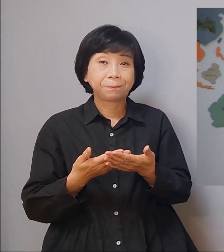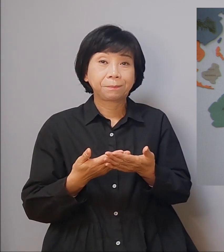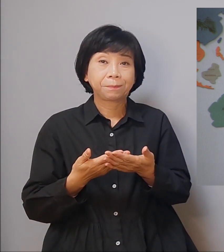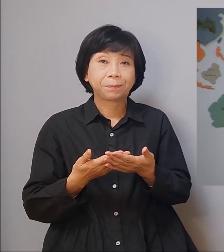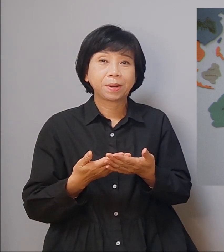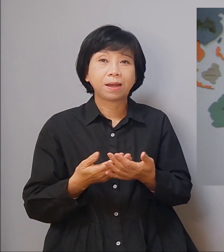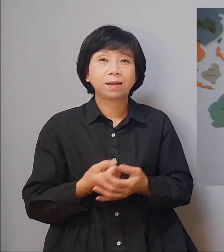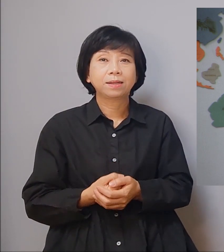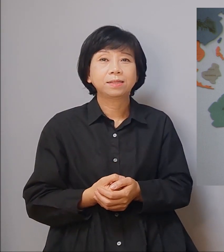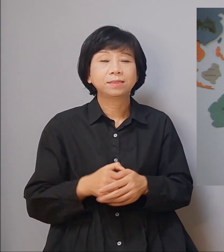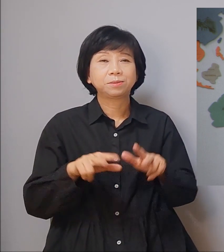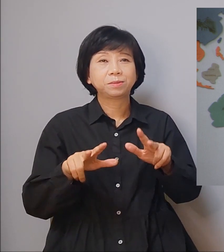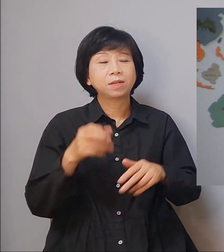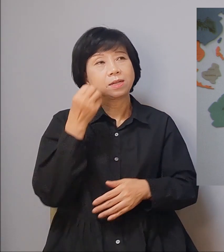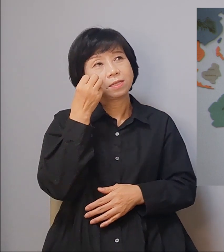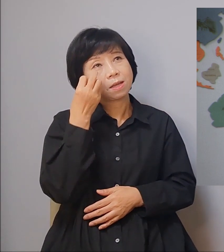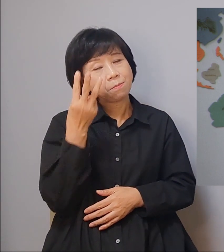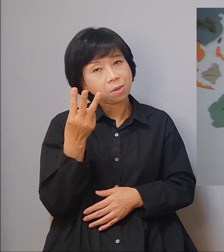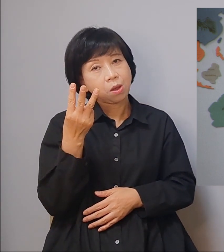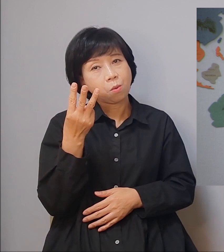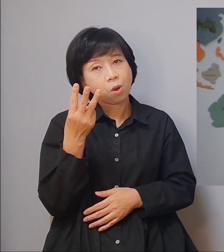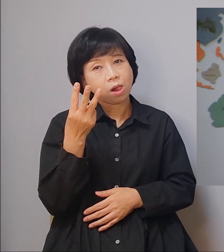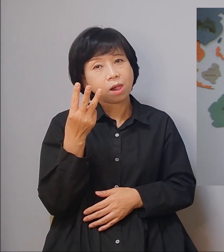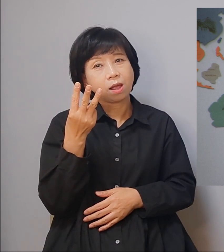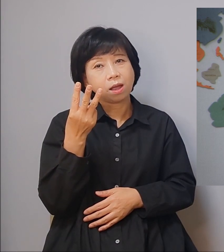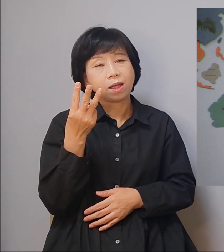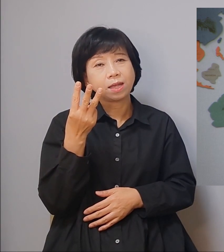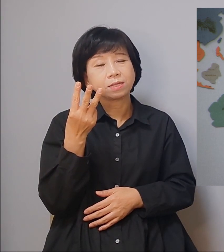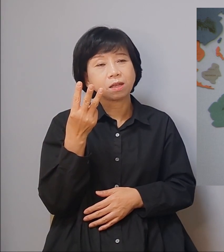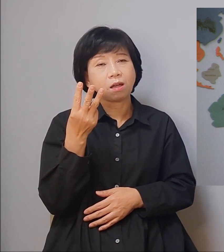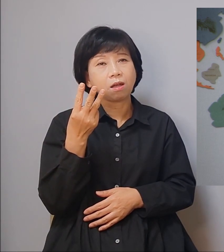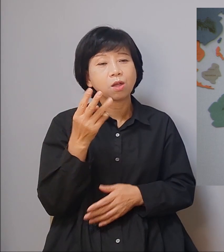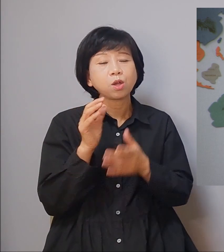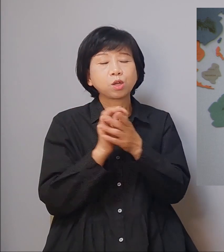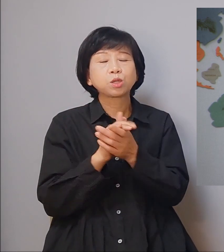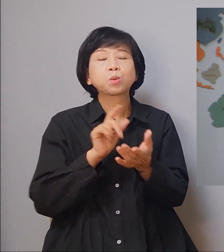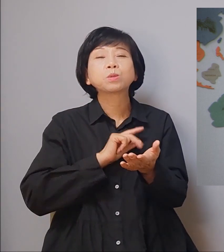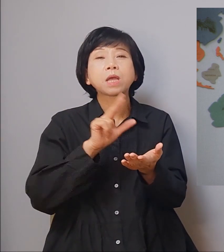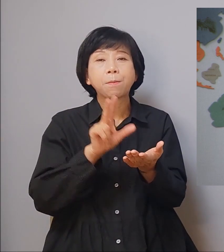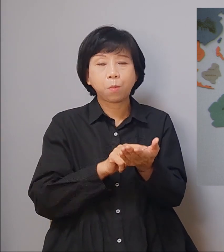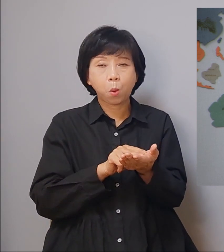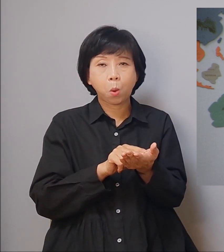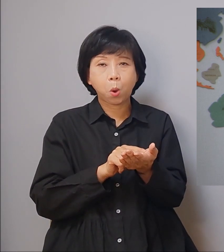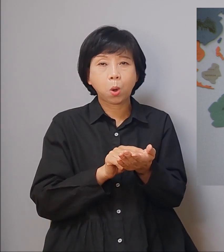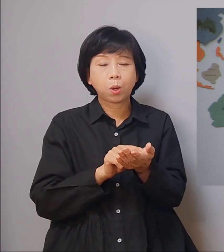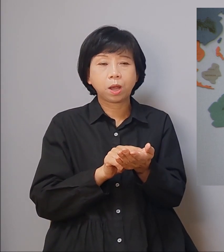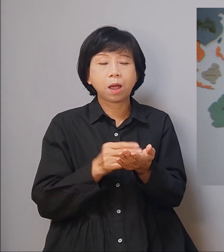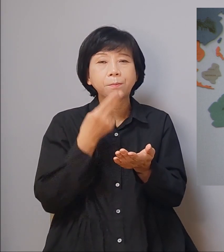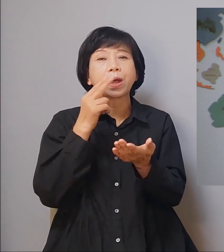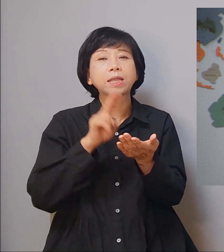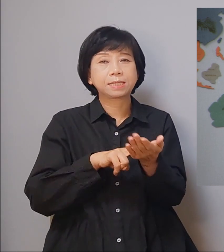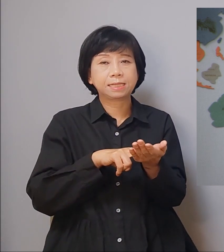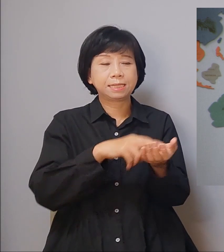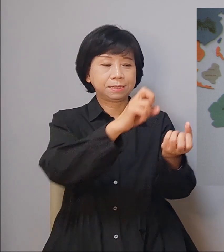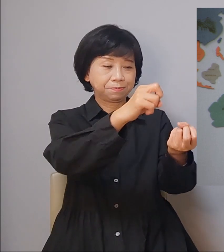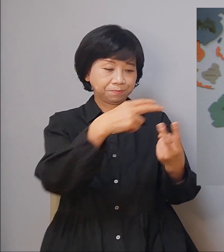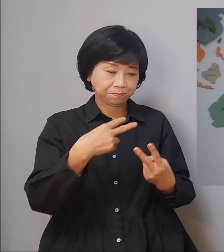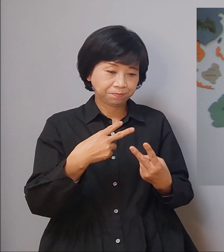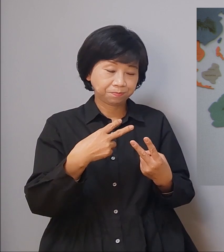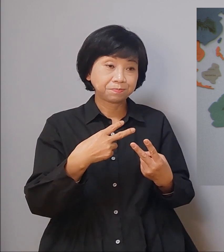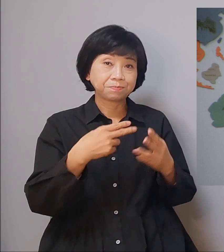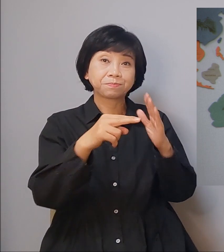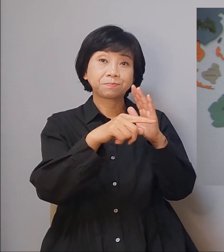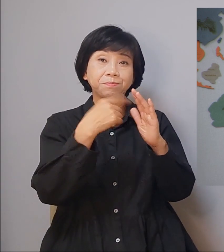이제 그쪽에서 알아서 또 교회 이메일로 또 기도 제목을 1월부터 시작을 합니다. 그분들에게 이미 다